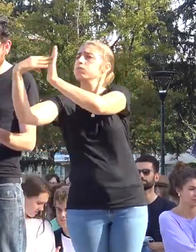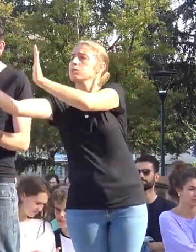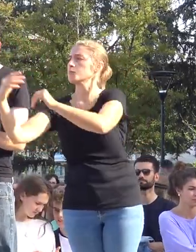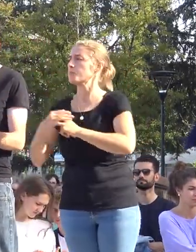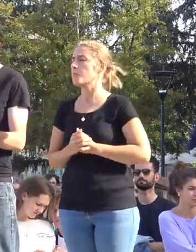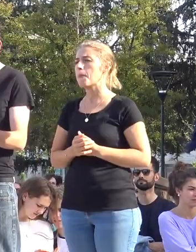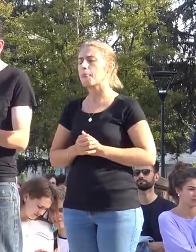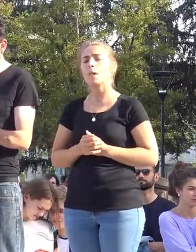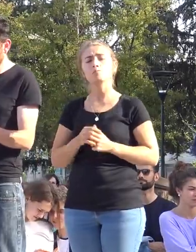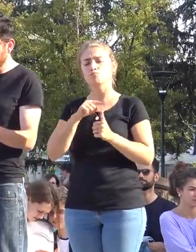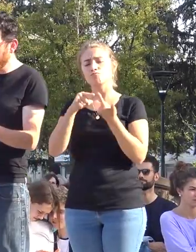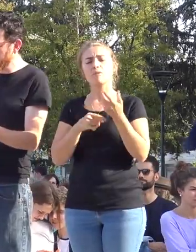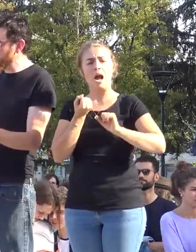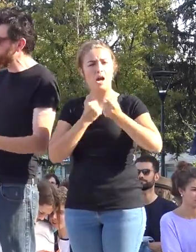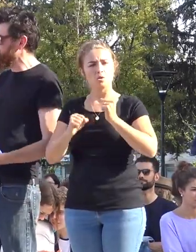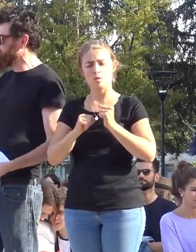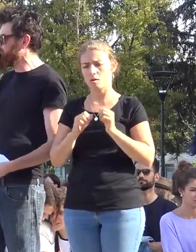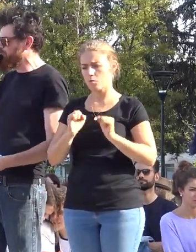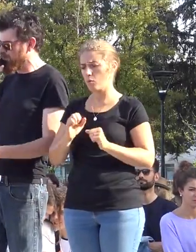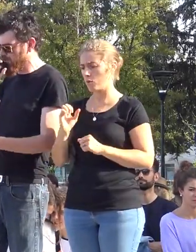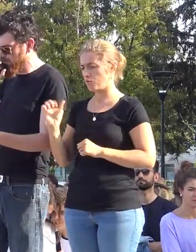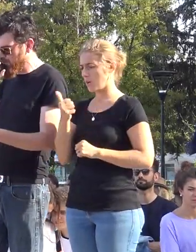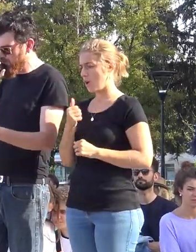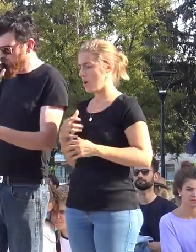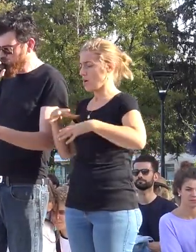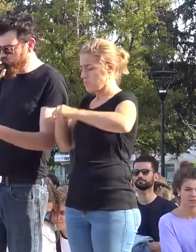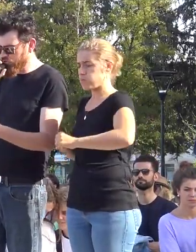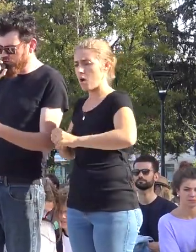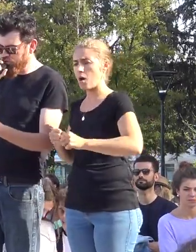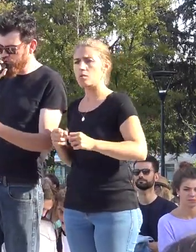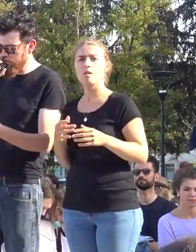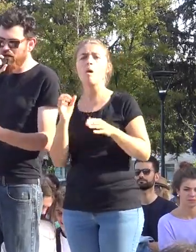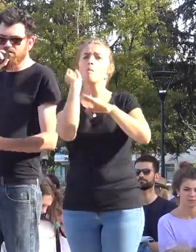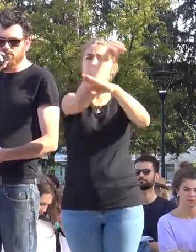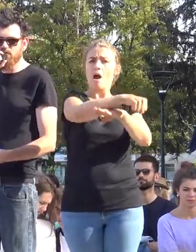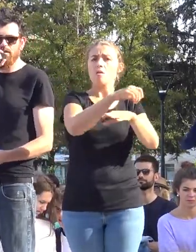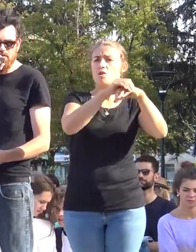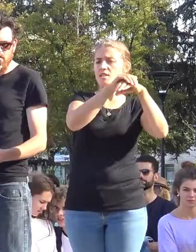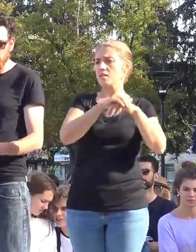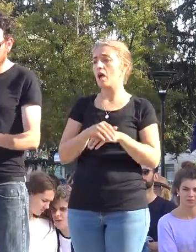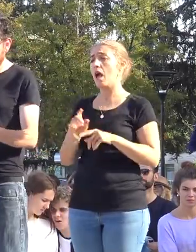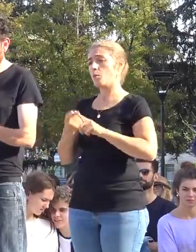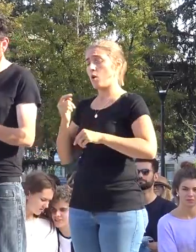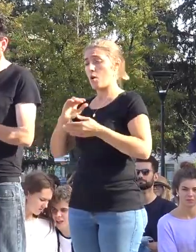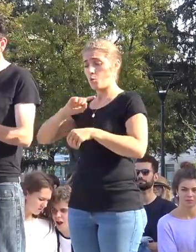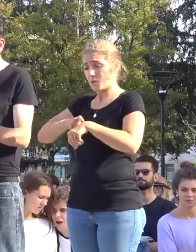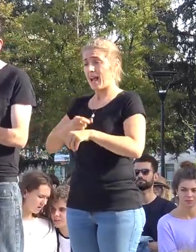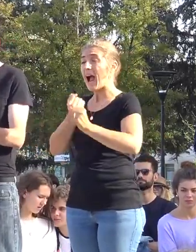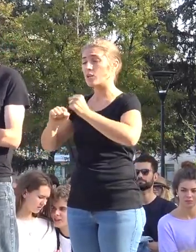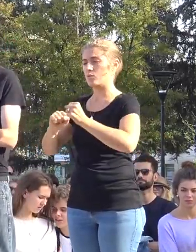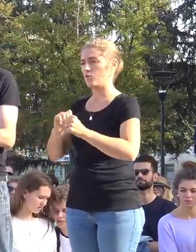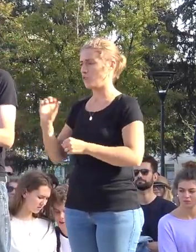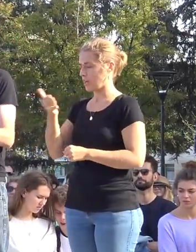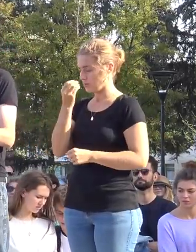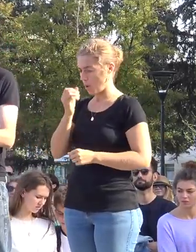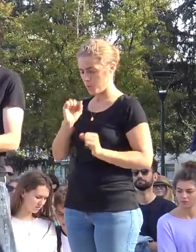ces actions combinées, nous pouvons devenir le premier contre-pouvoir. Nous pouvons changer les choses, alors agissons maintenant. Chacun peut